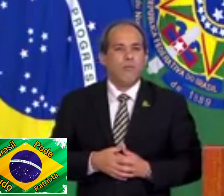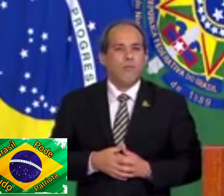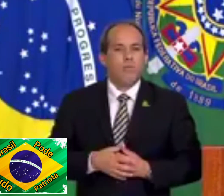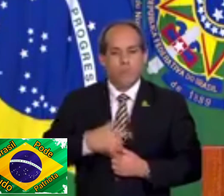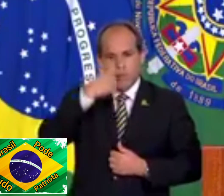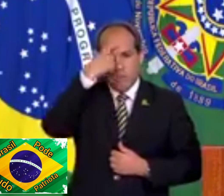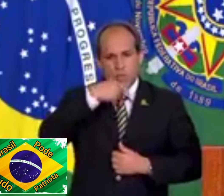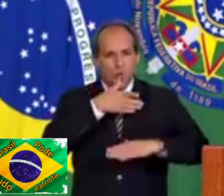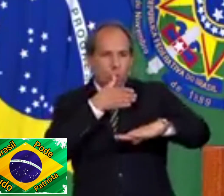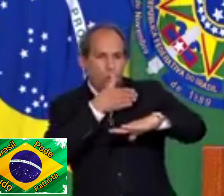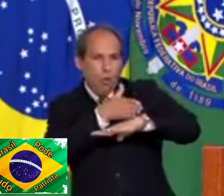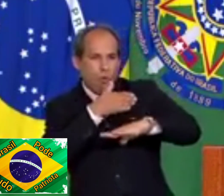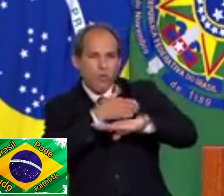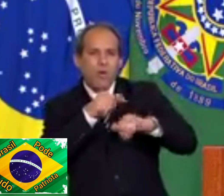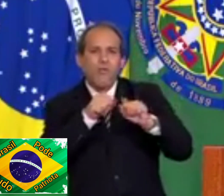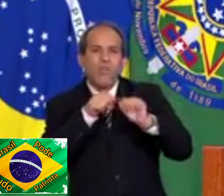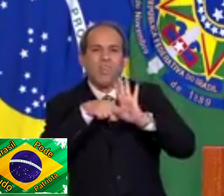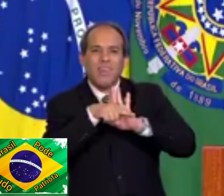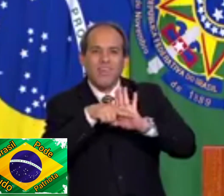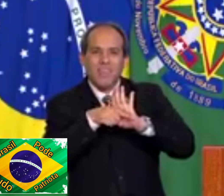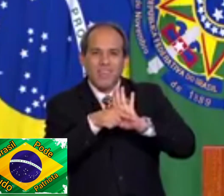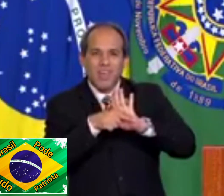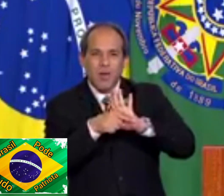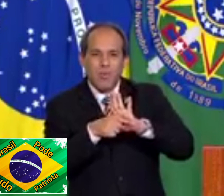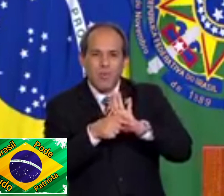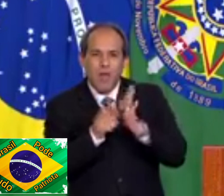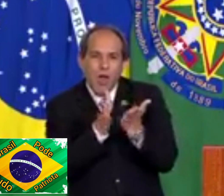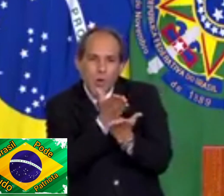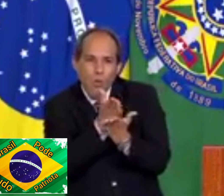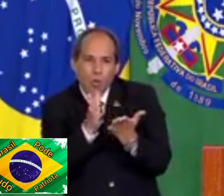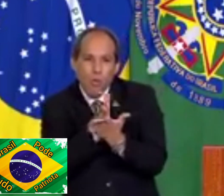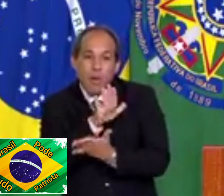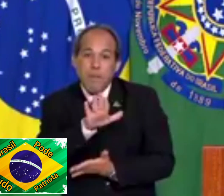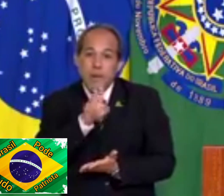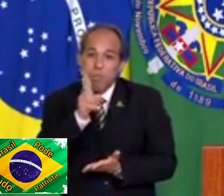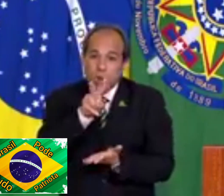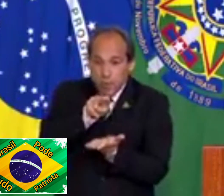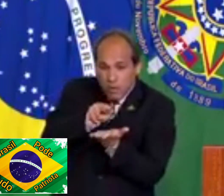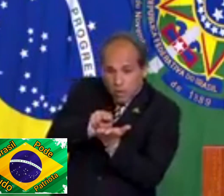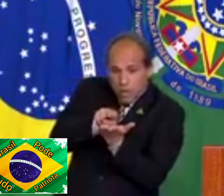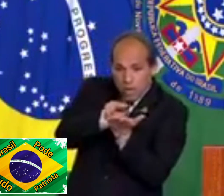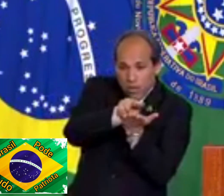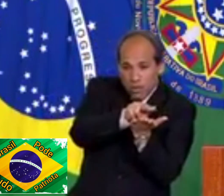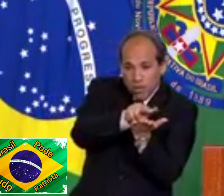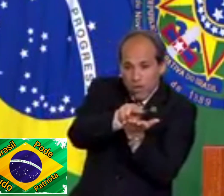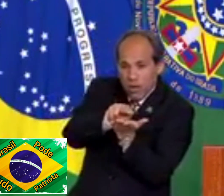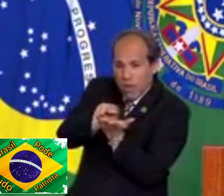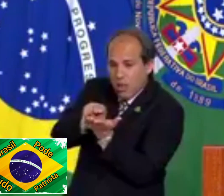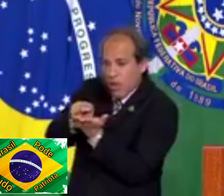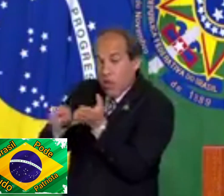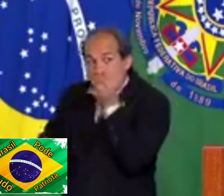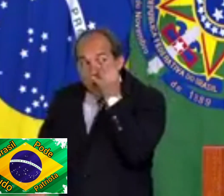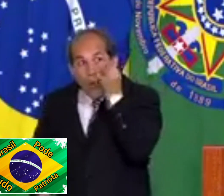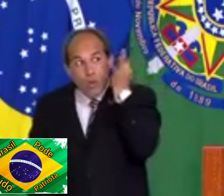exames. E na maca ainda, depois dos exames, olhei para o lado,